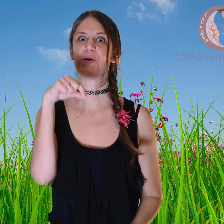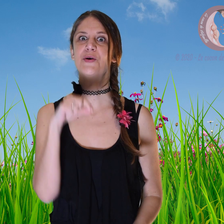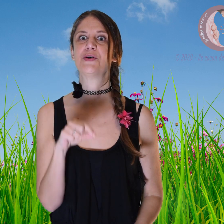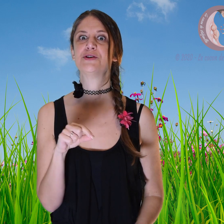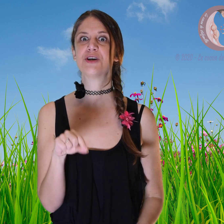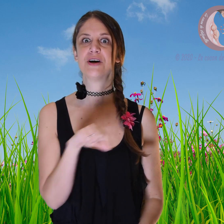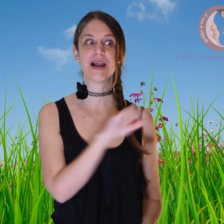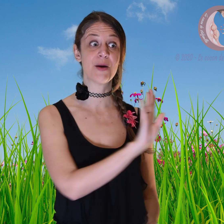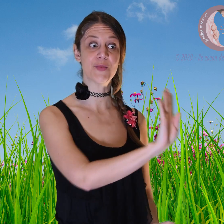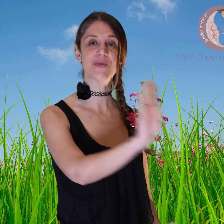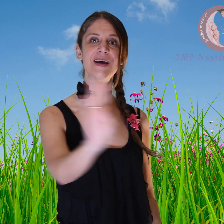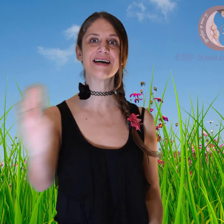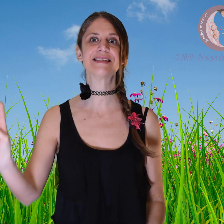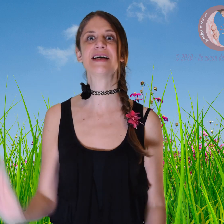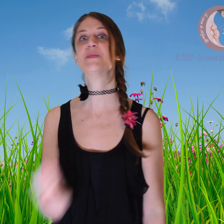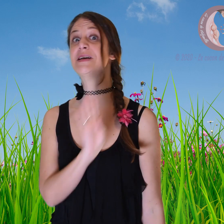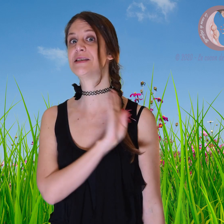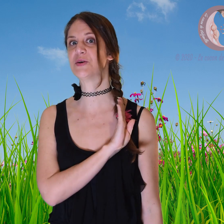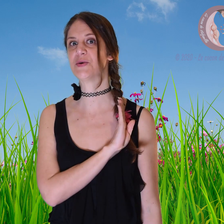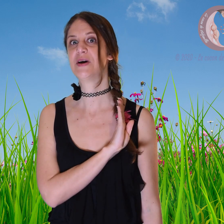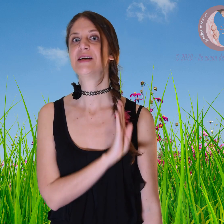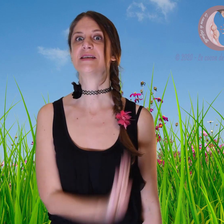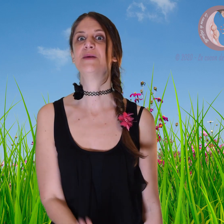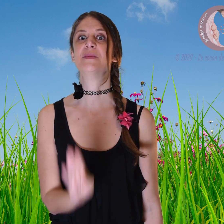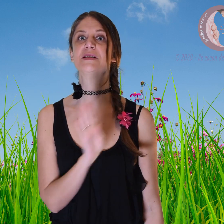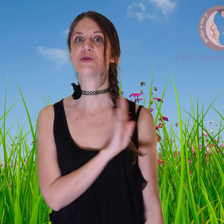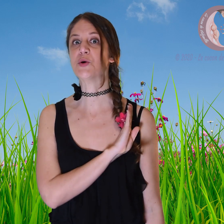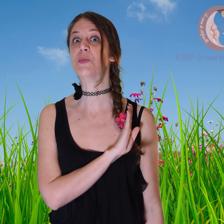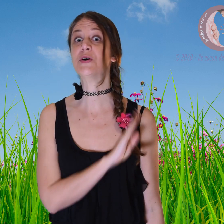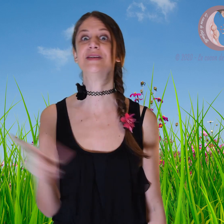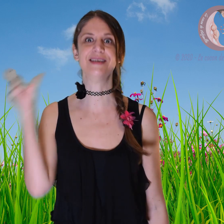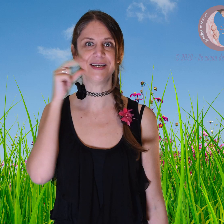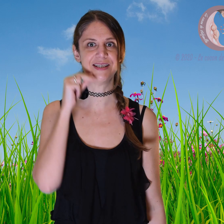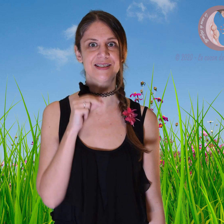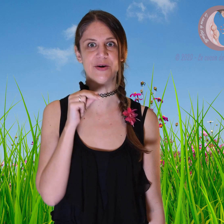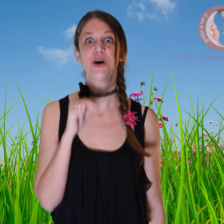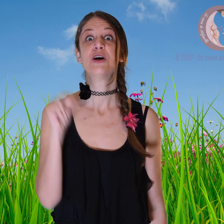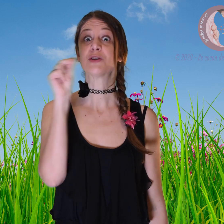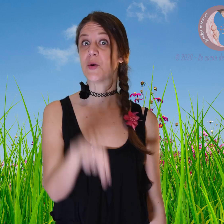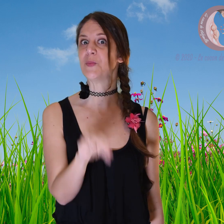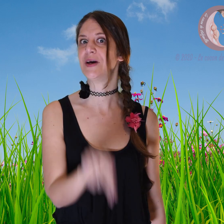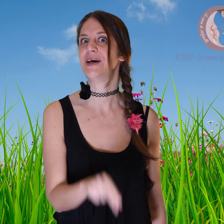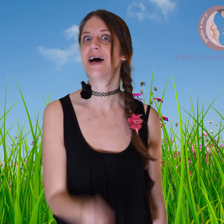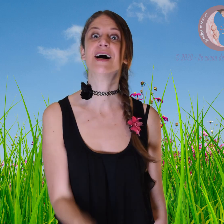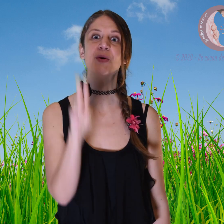je la montre à ces messieurs ces messieurs me dise trempé l'allant